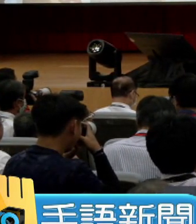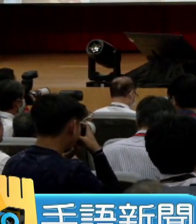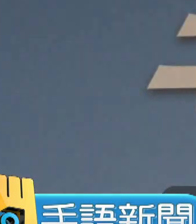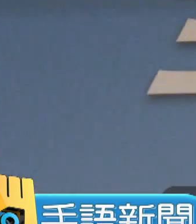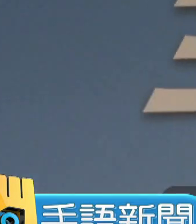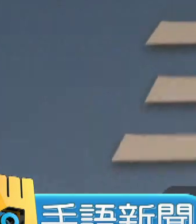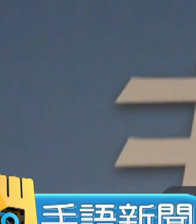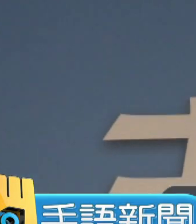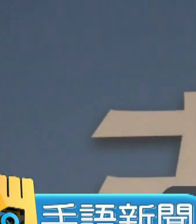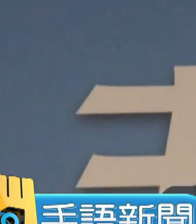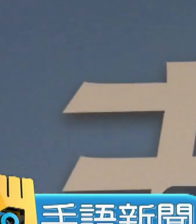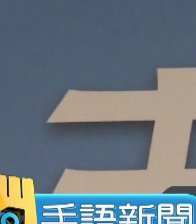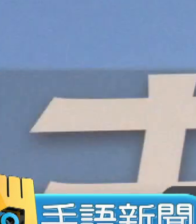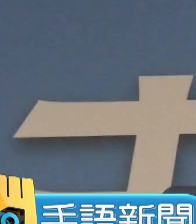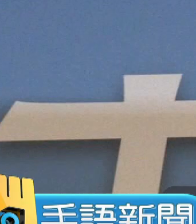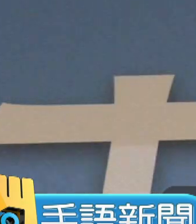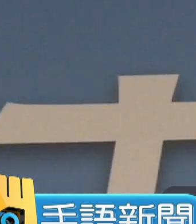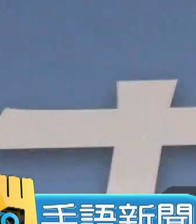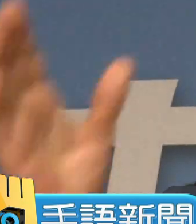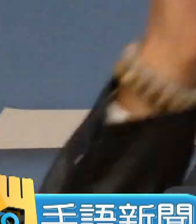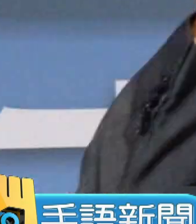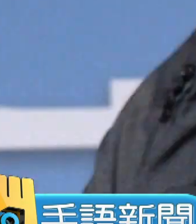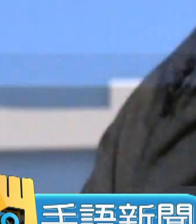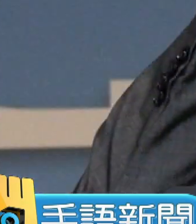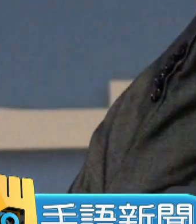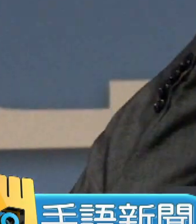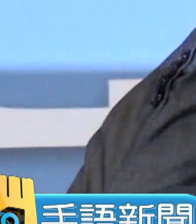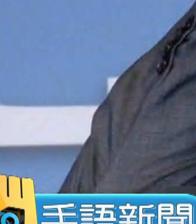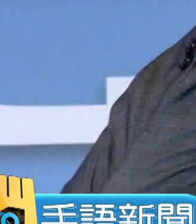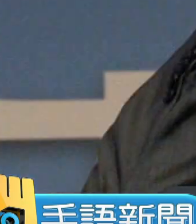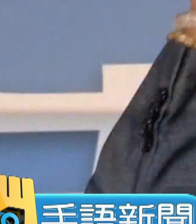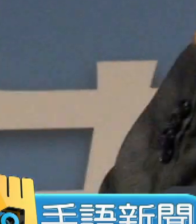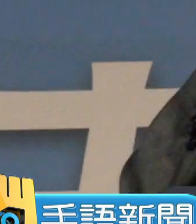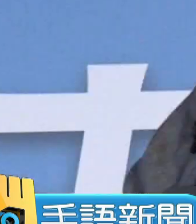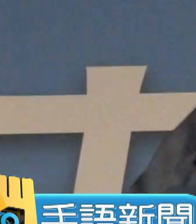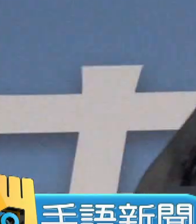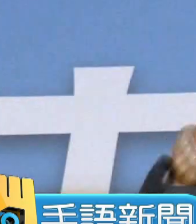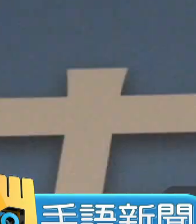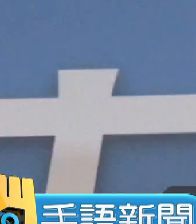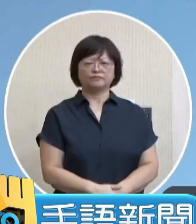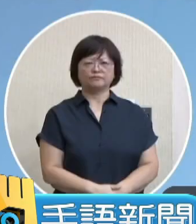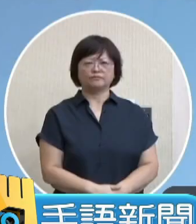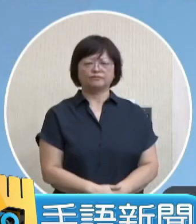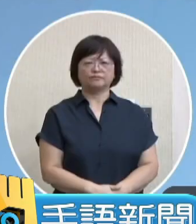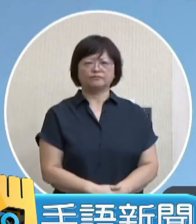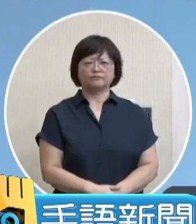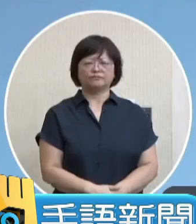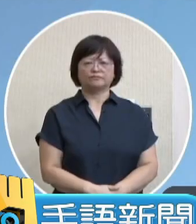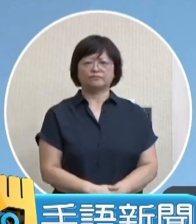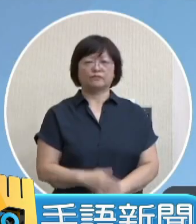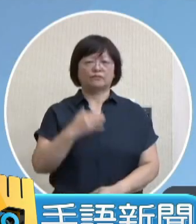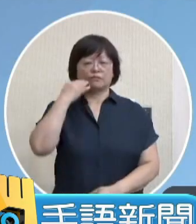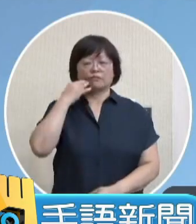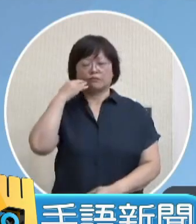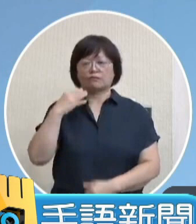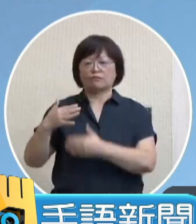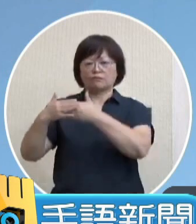表态若当选，中共拿鸿海施压，愿牺牲个人财产换取台海和平。 中共政